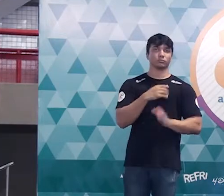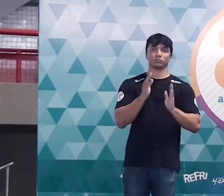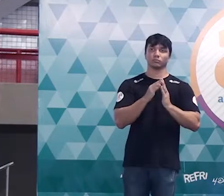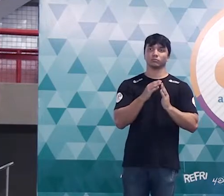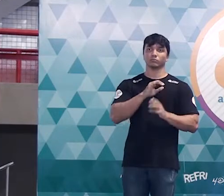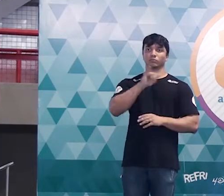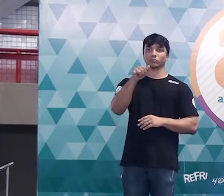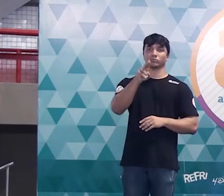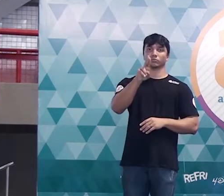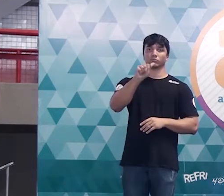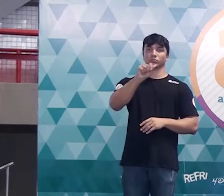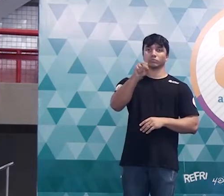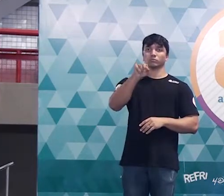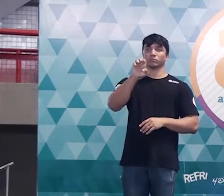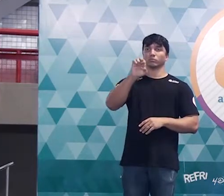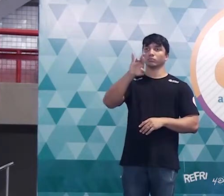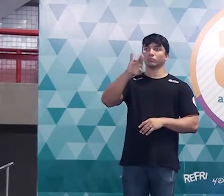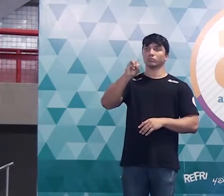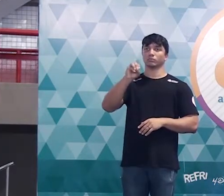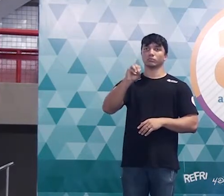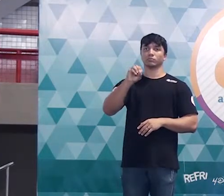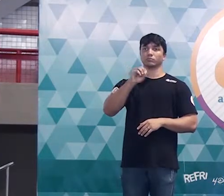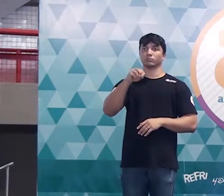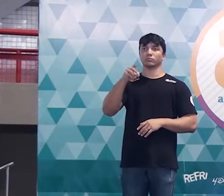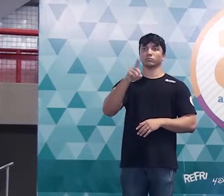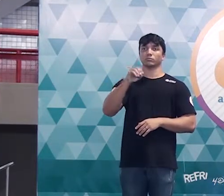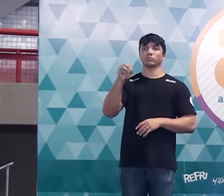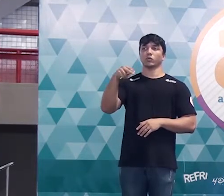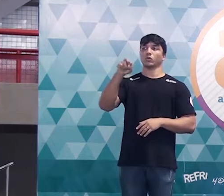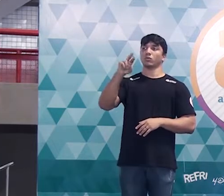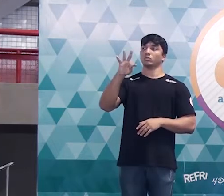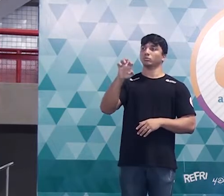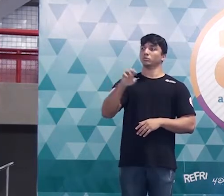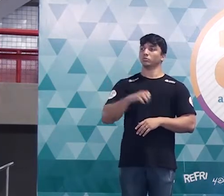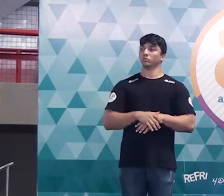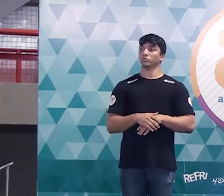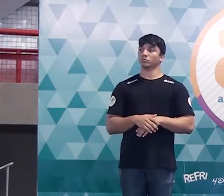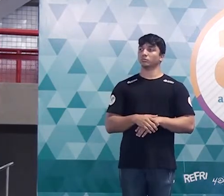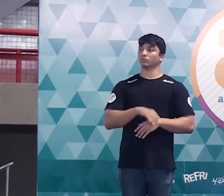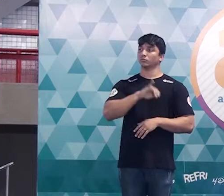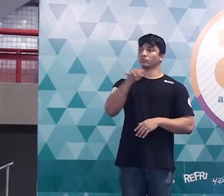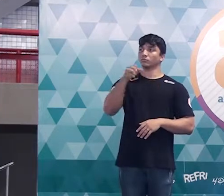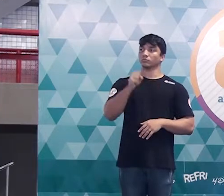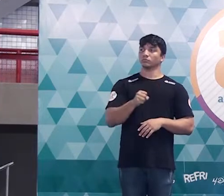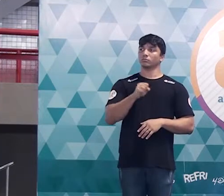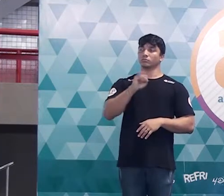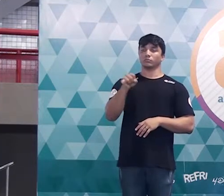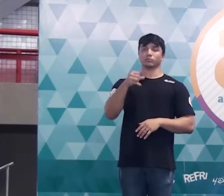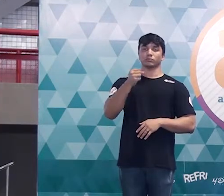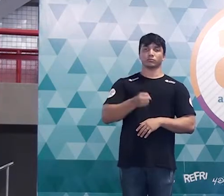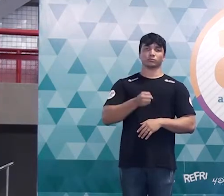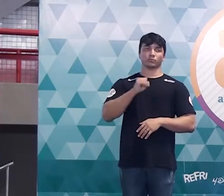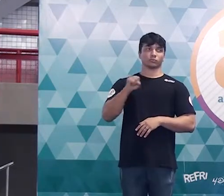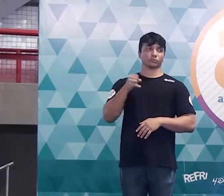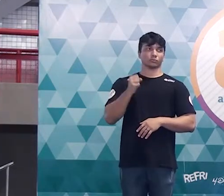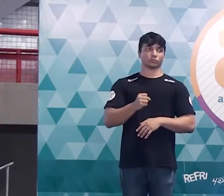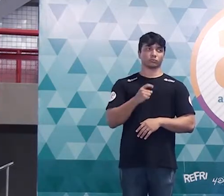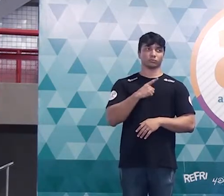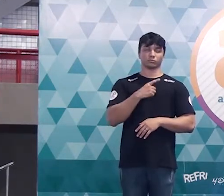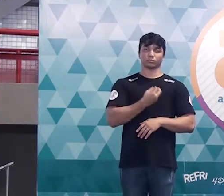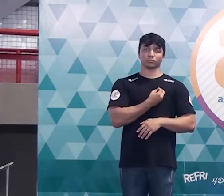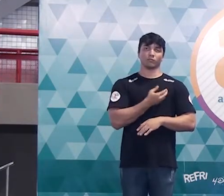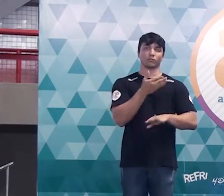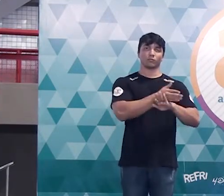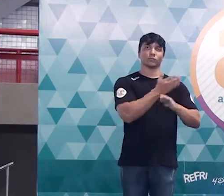do Norte? Levanta a mão se tem alguém aqui do Juazeiro do Norte. Olha aí, pronto, tem alguém que conhece a expressão. E quando eu estava